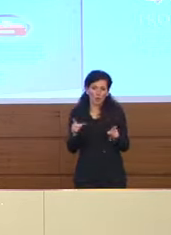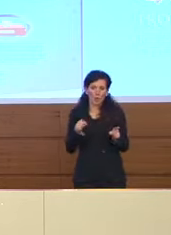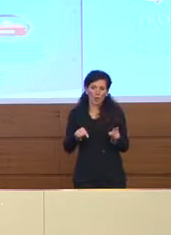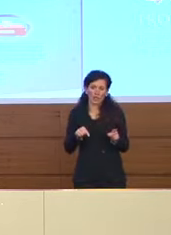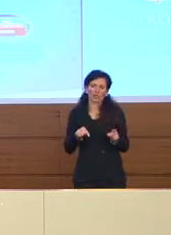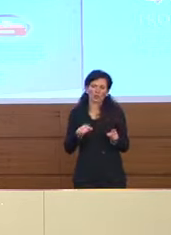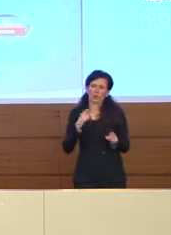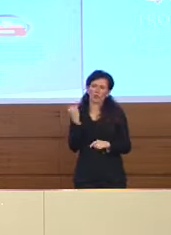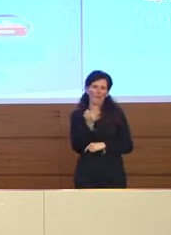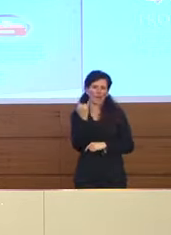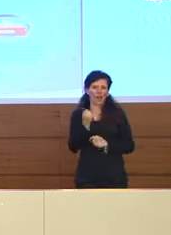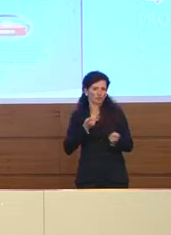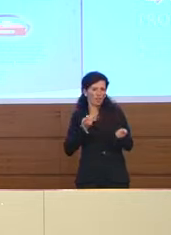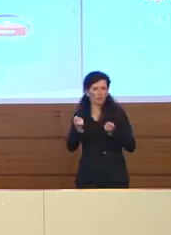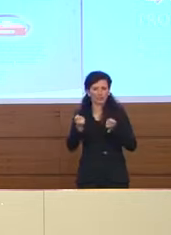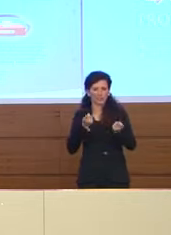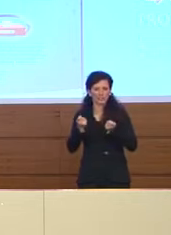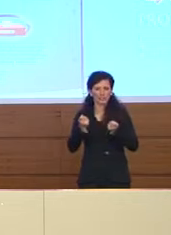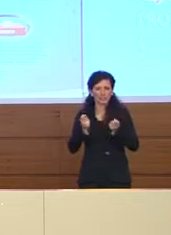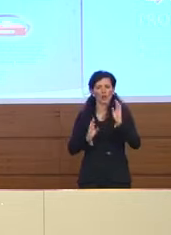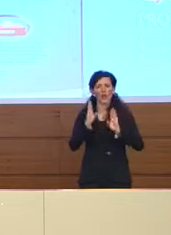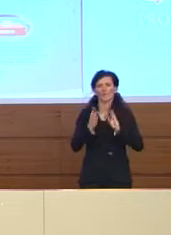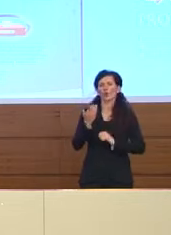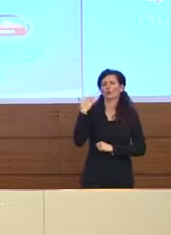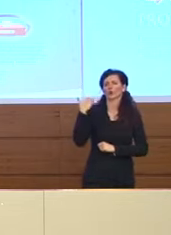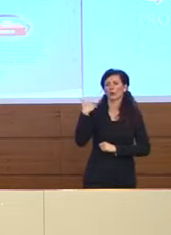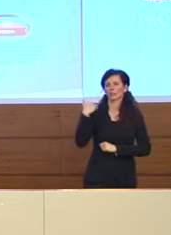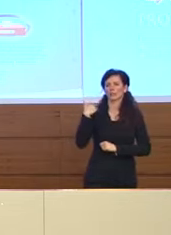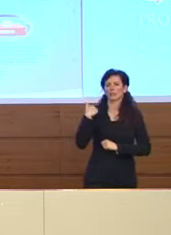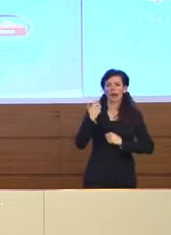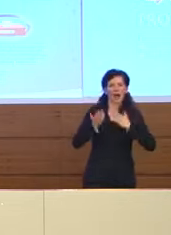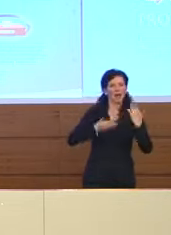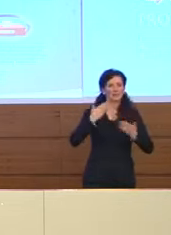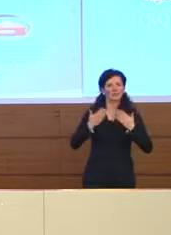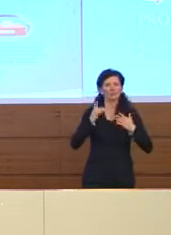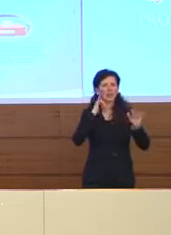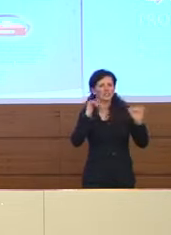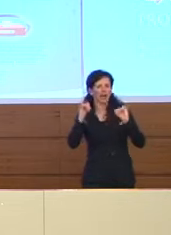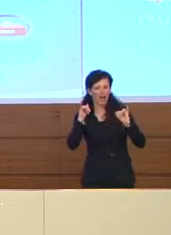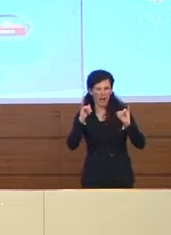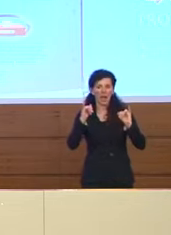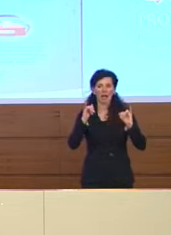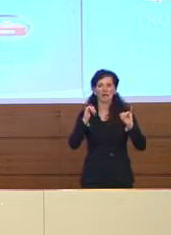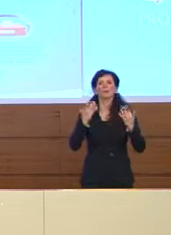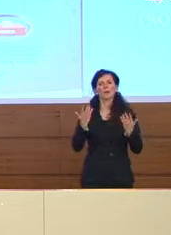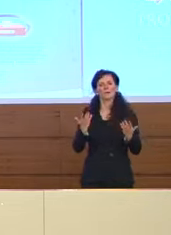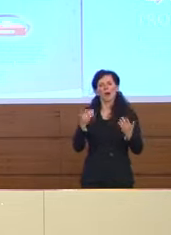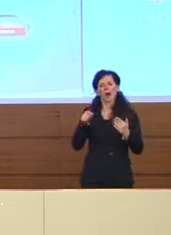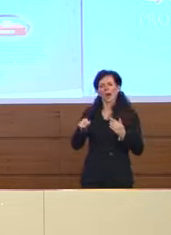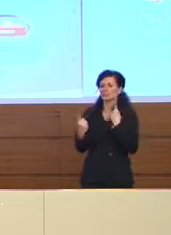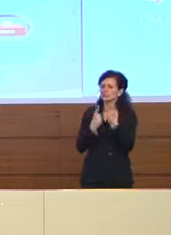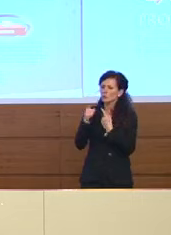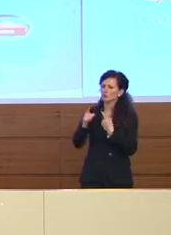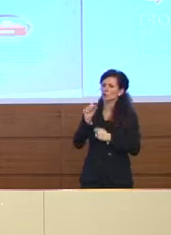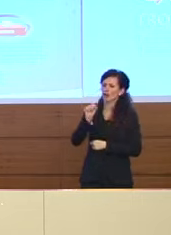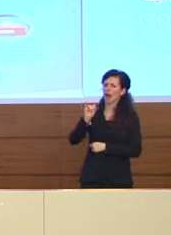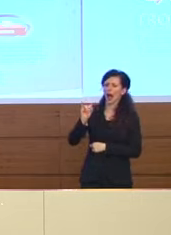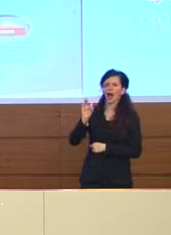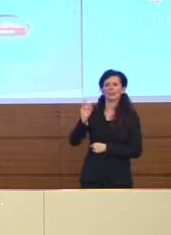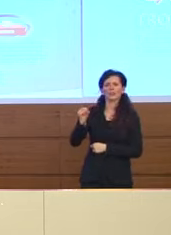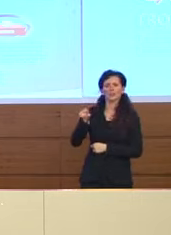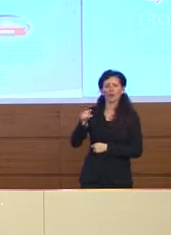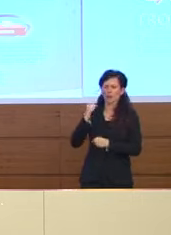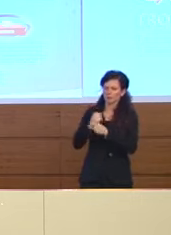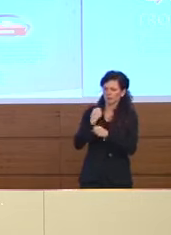pressione ma va riconosciuto anche questo aspetto del lavoro di haifa di